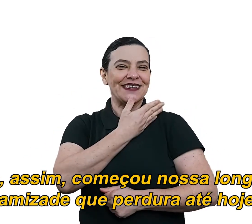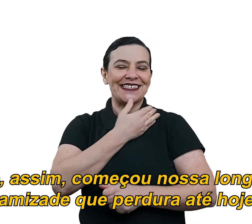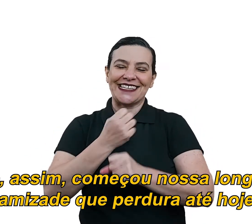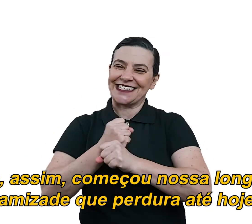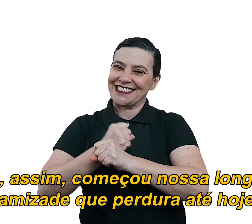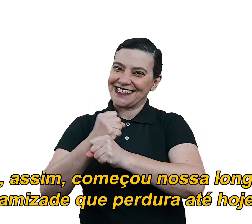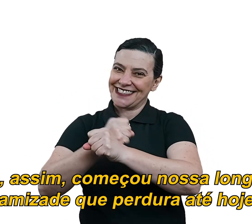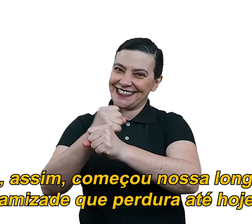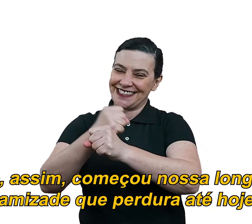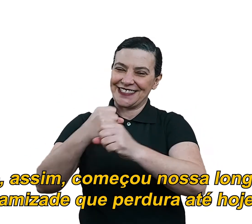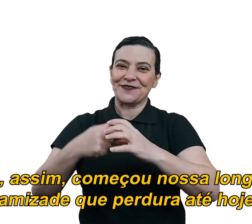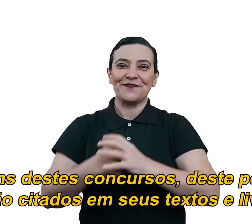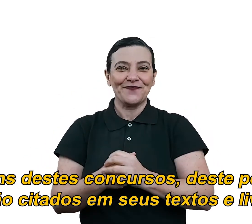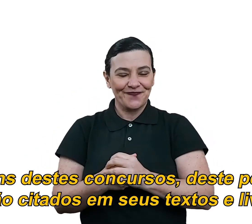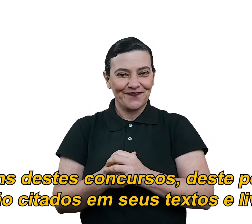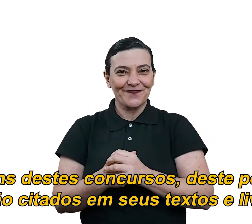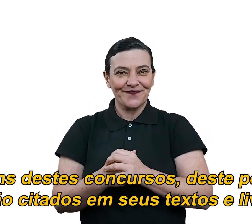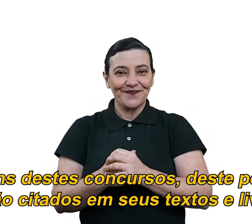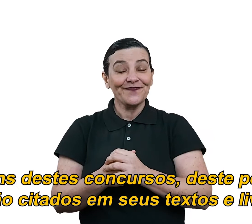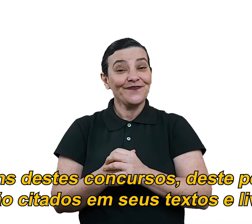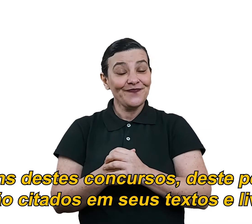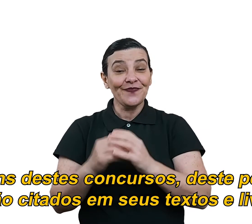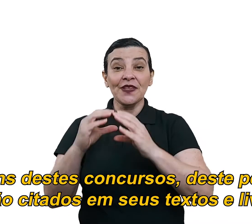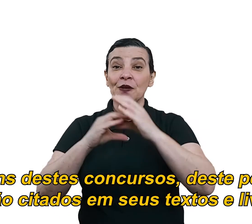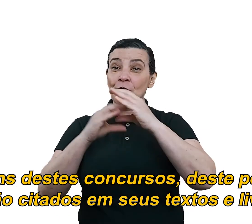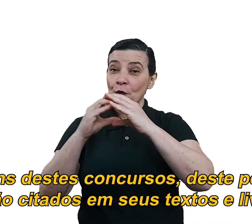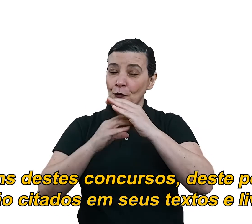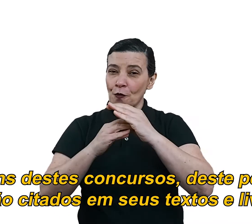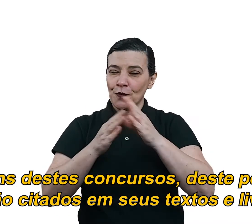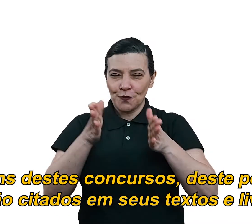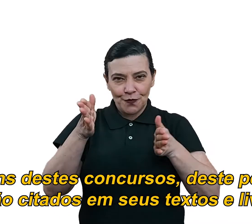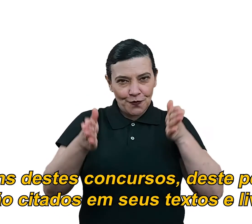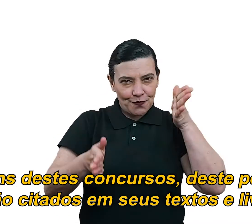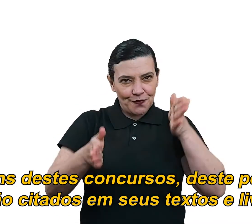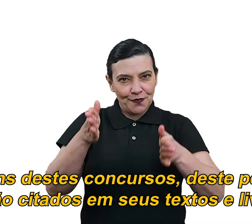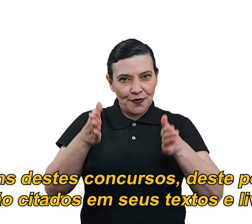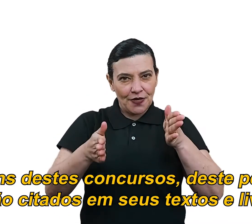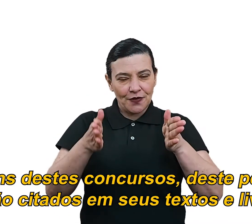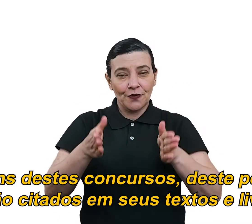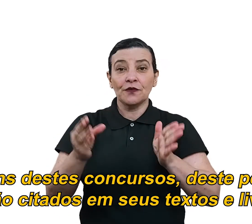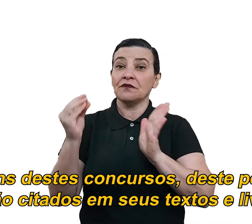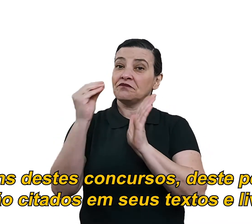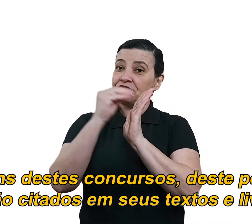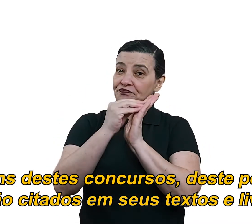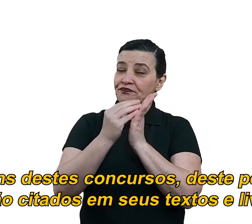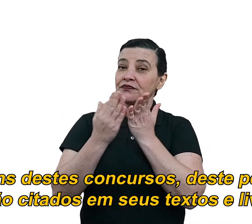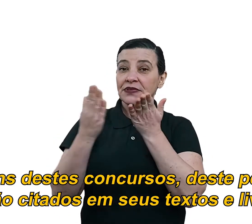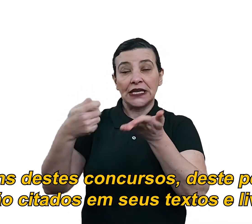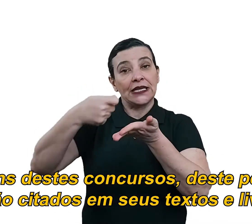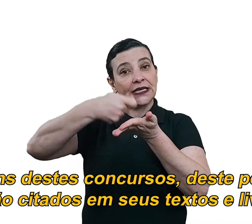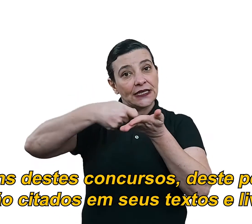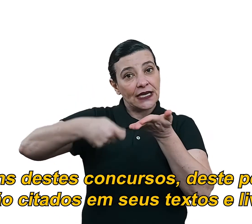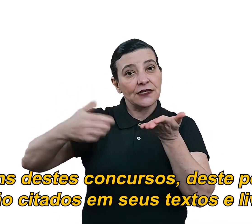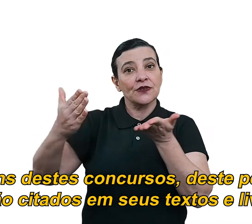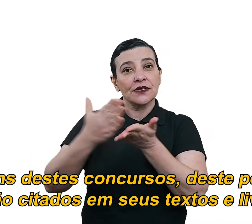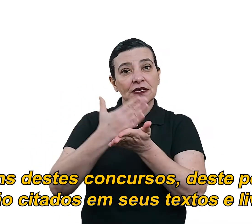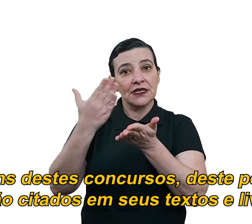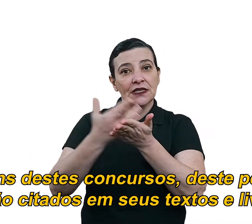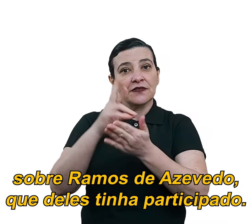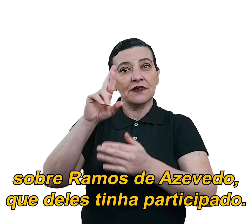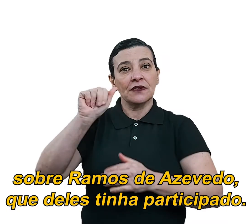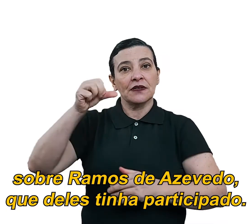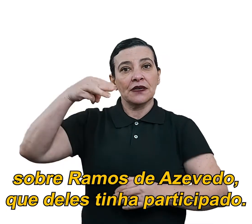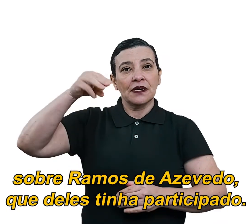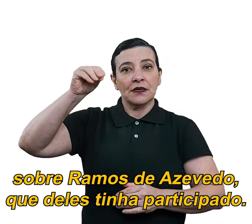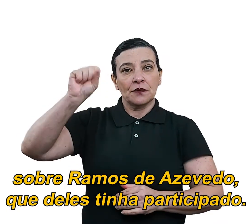longa amizade, que perdura até hoje, e alguns desses concursos, deste período, estão citados em seus textos e